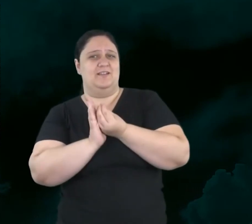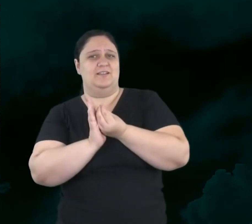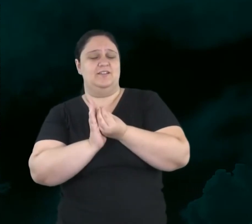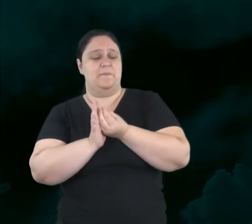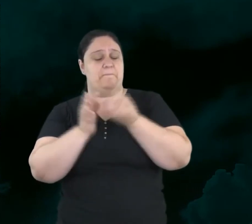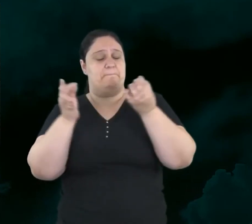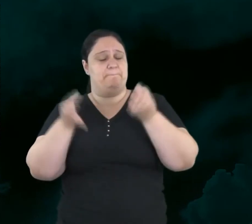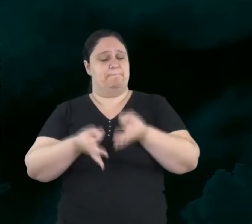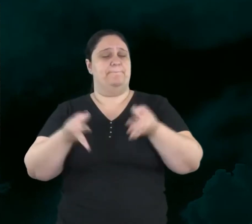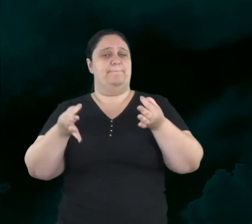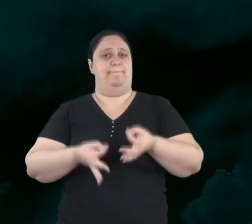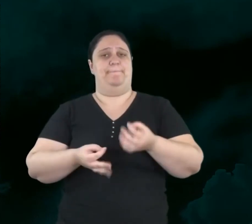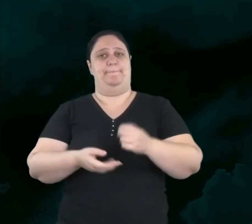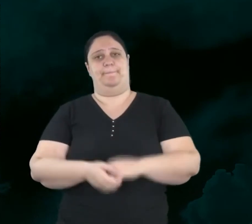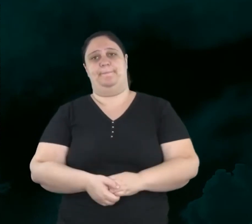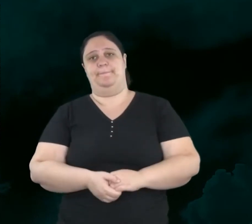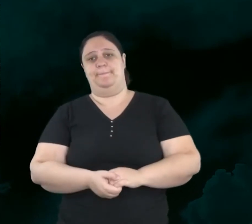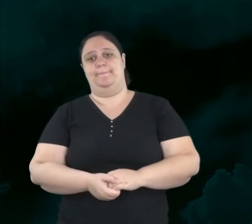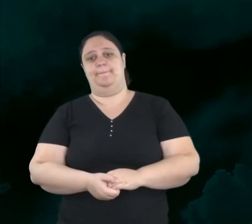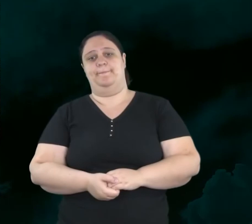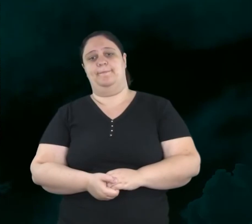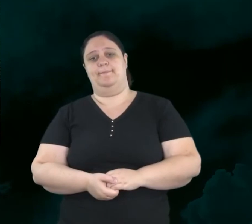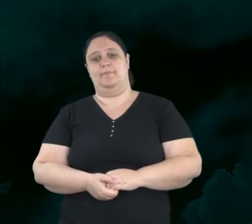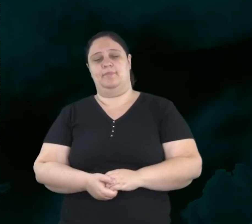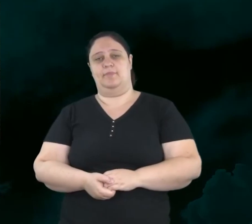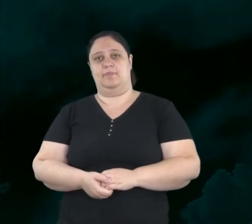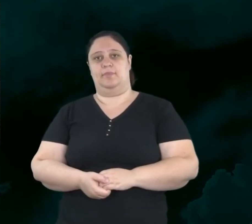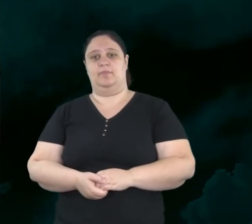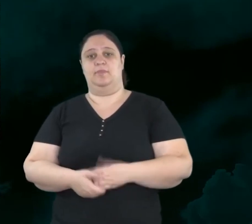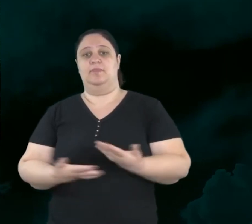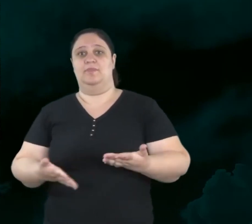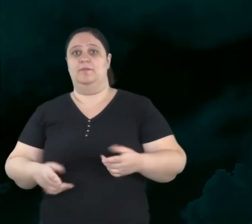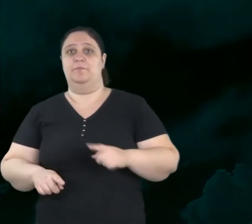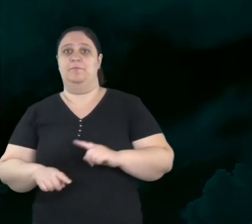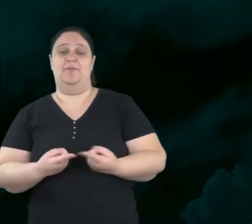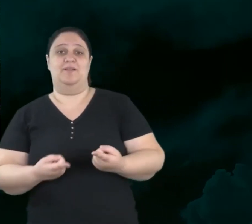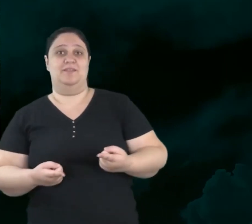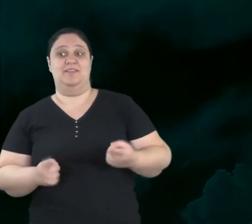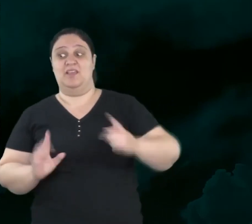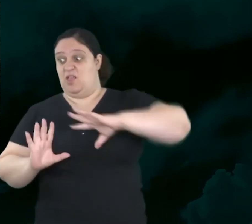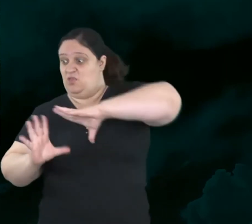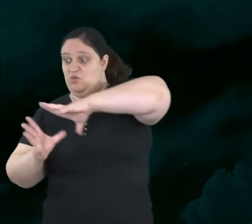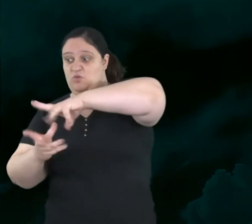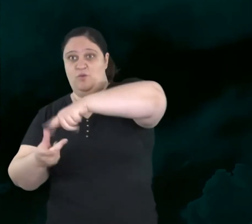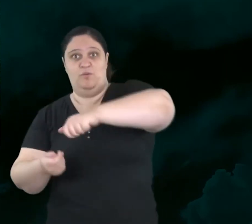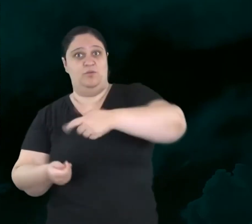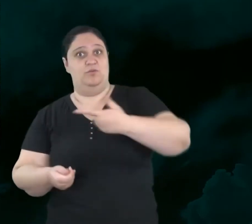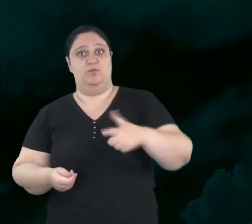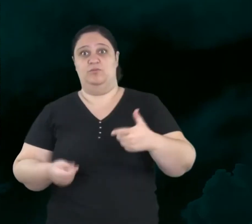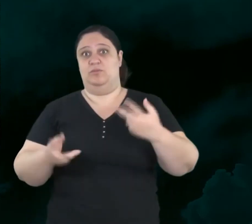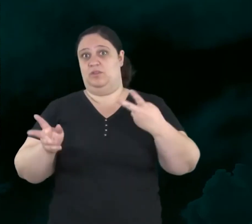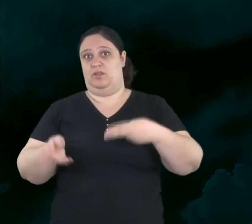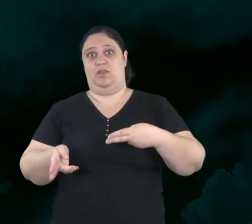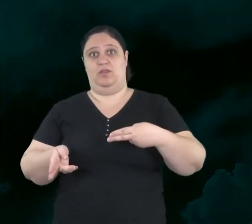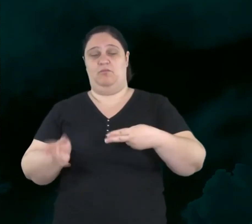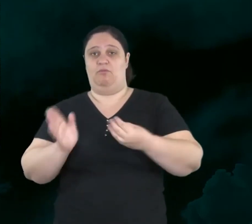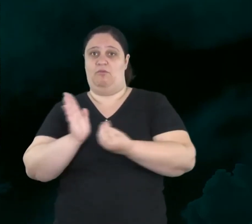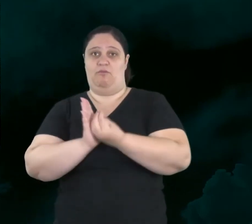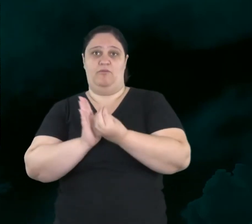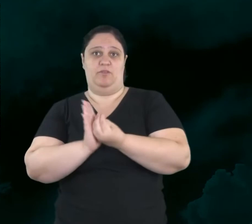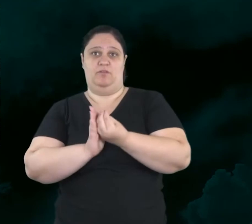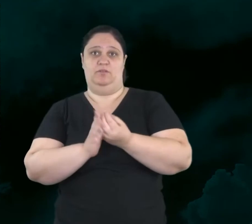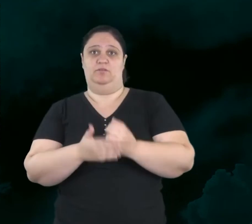da igreja, irmãos, praticamente não há essa prática em toda a terra. E Deus está nos dando